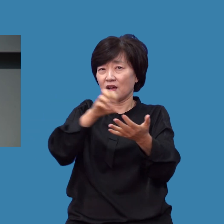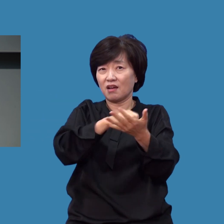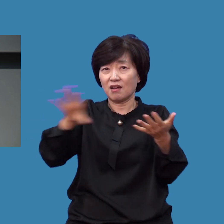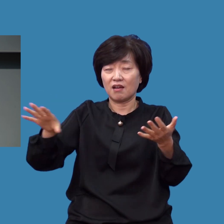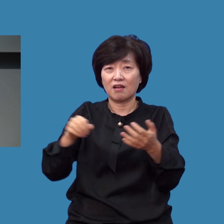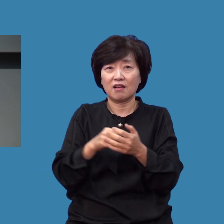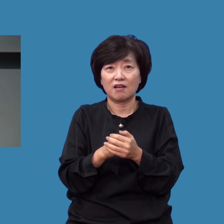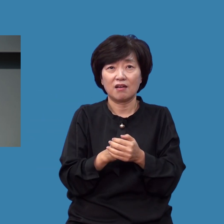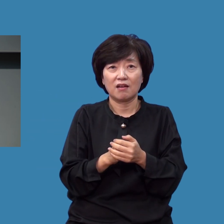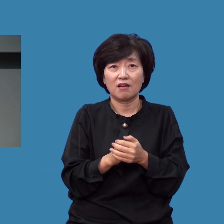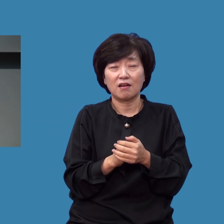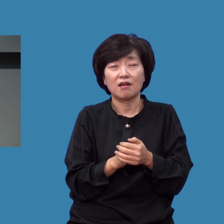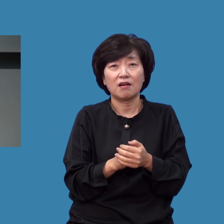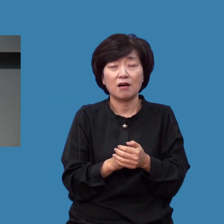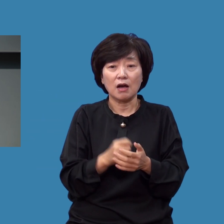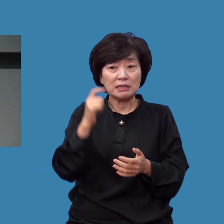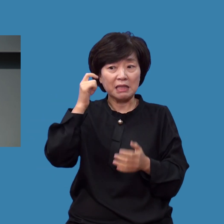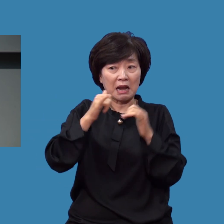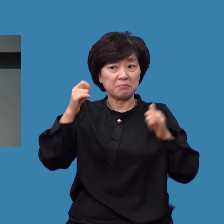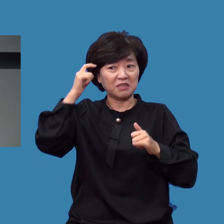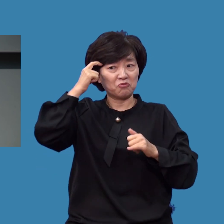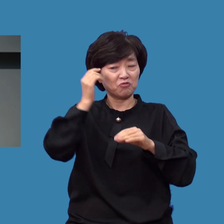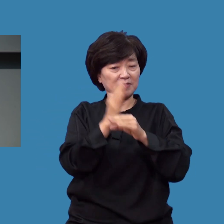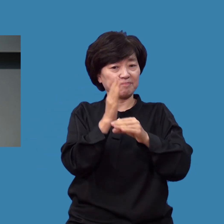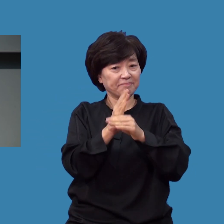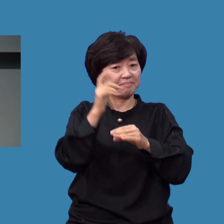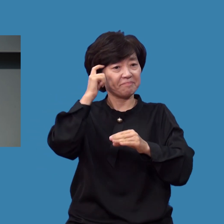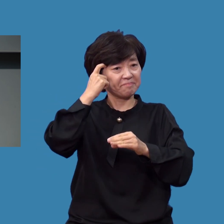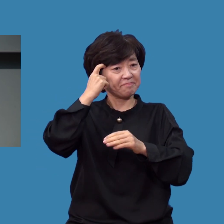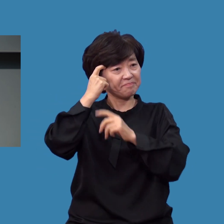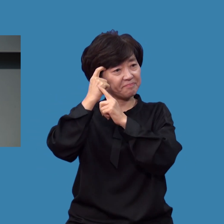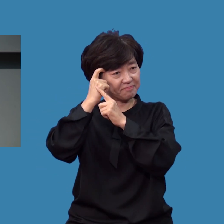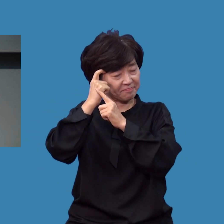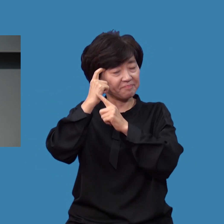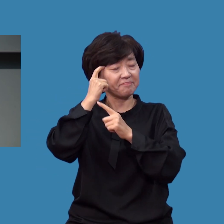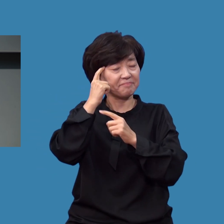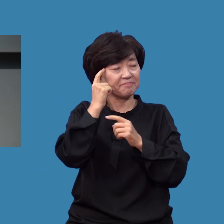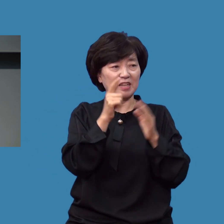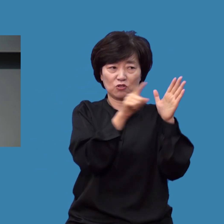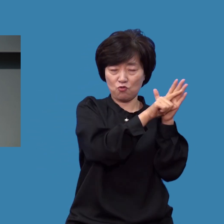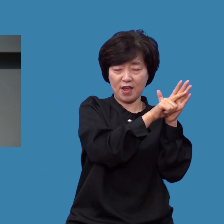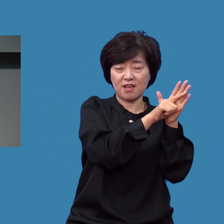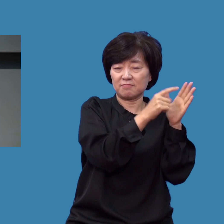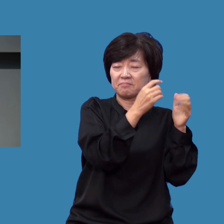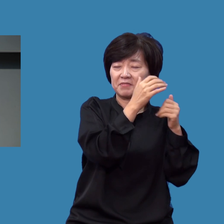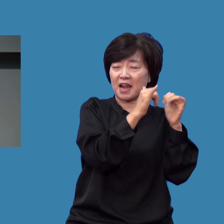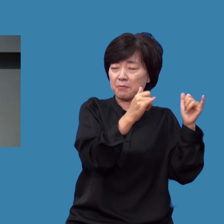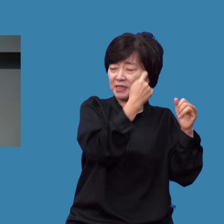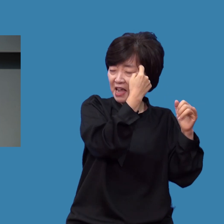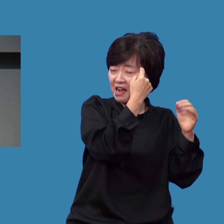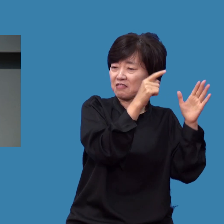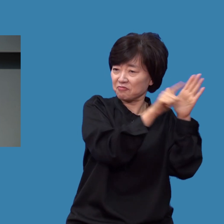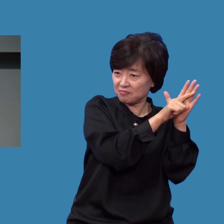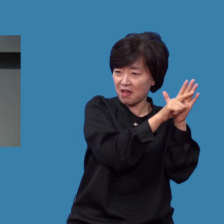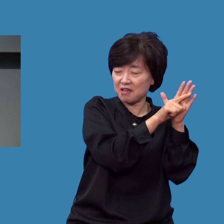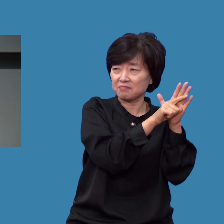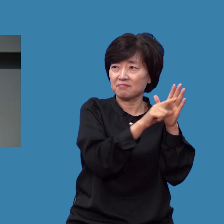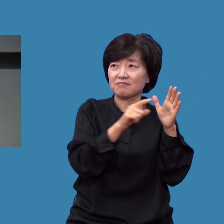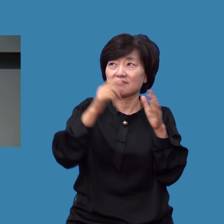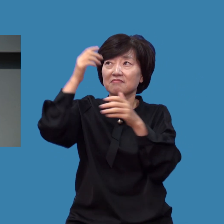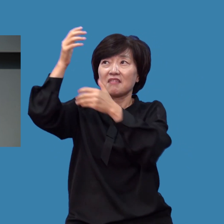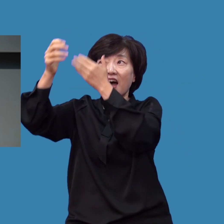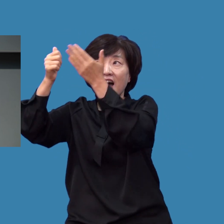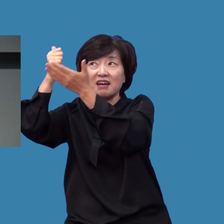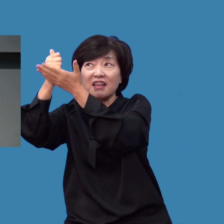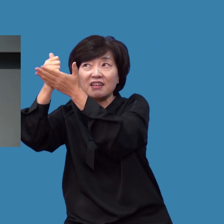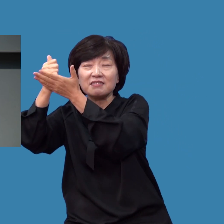시대가 시작된 이후로는 이성이 발달하면서 사람들이 이성에 대한 신뢰를 하나님에 대한 신뢰보다 더 위에 놓기 시작하면서 이성으로 이해할